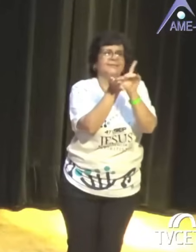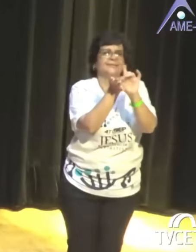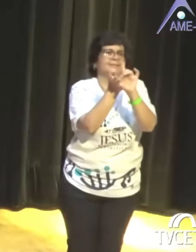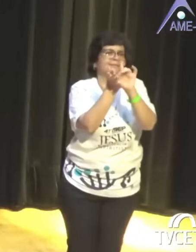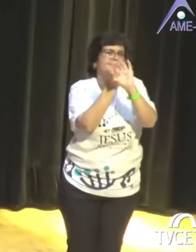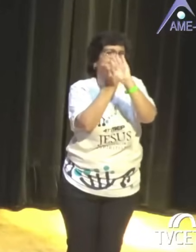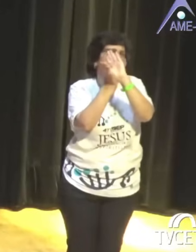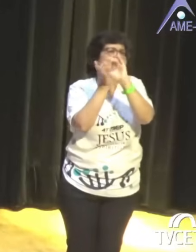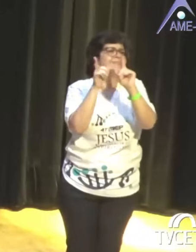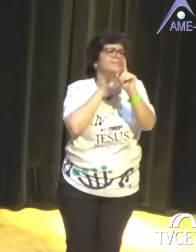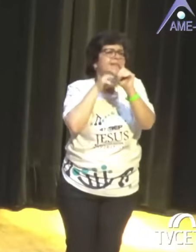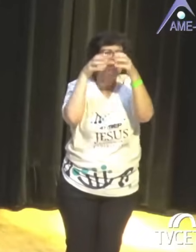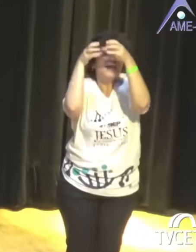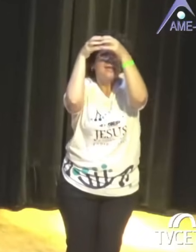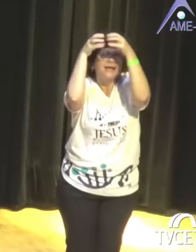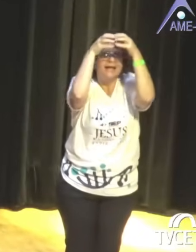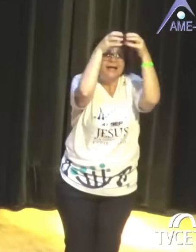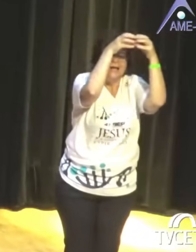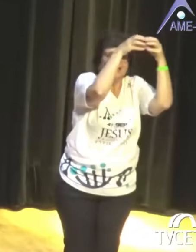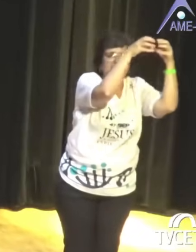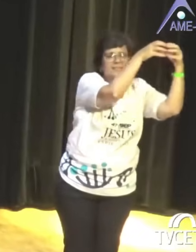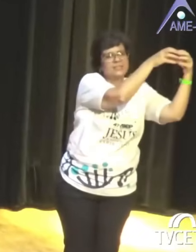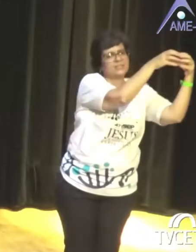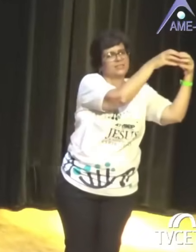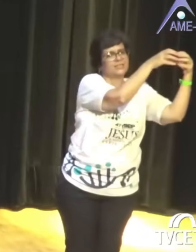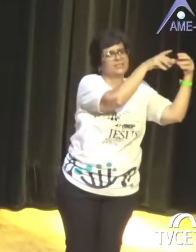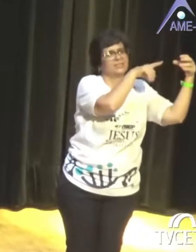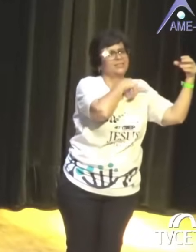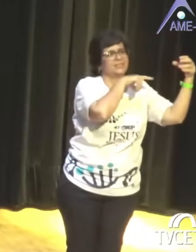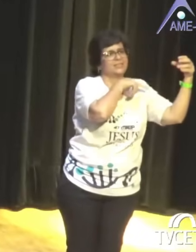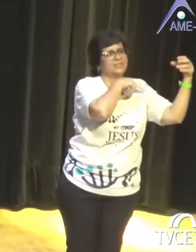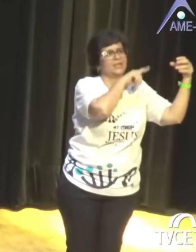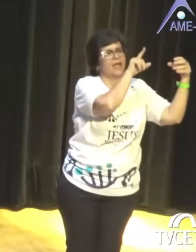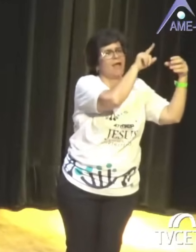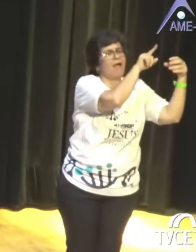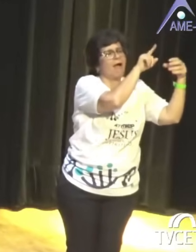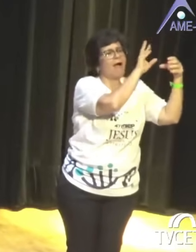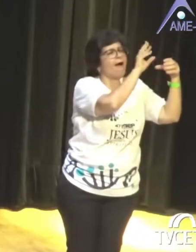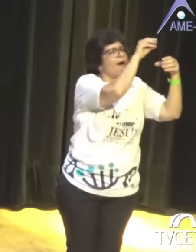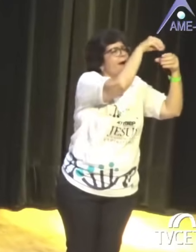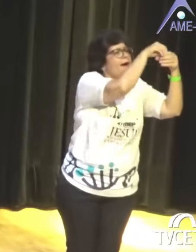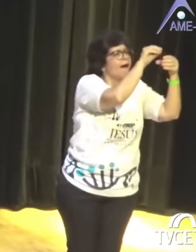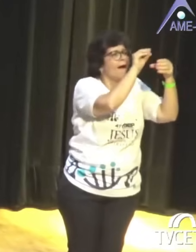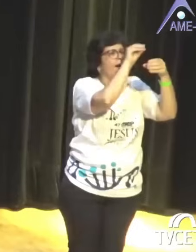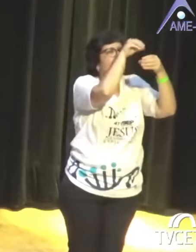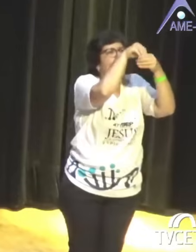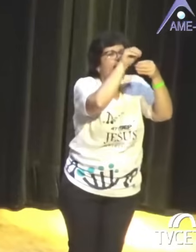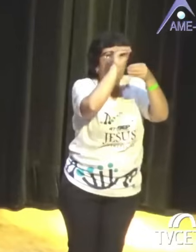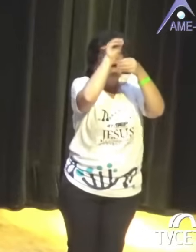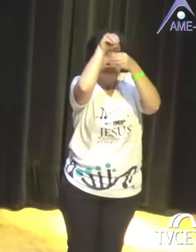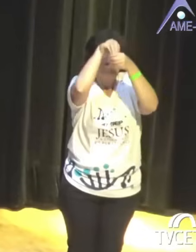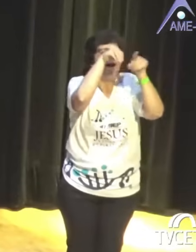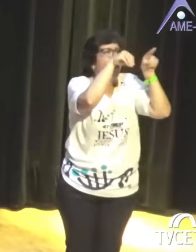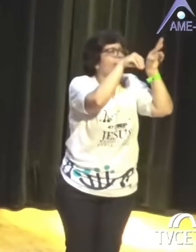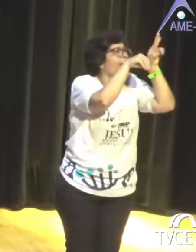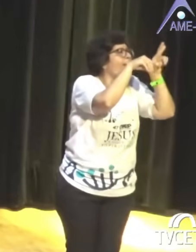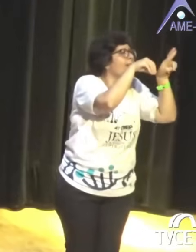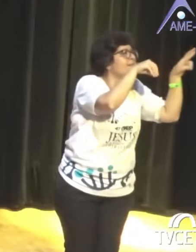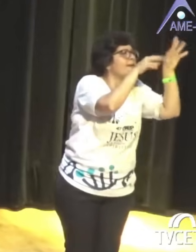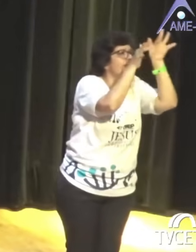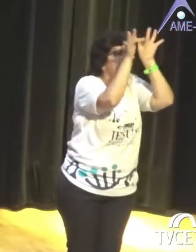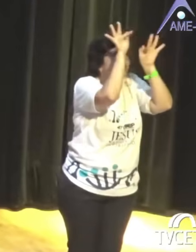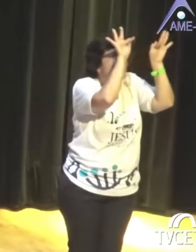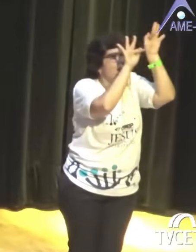artificiais essas caixinhas de aspecto religioso aspecto